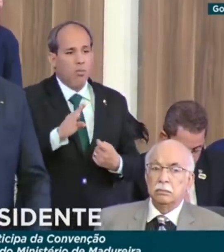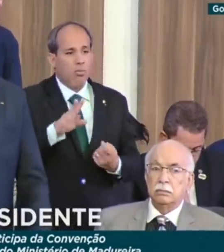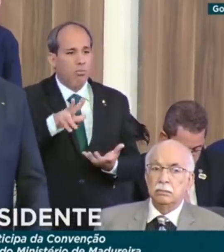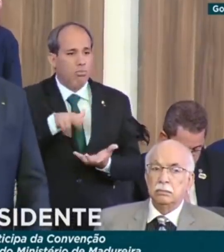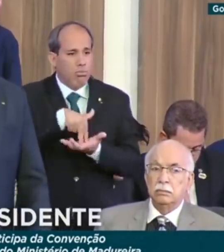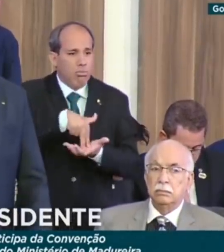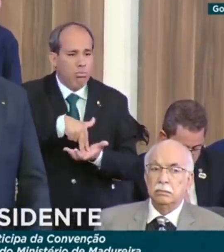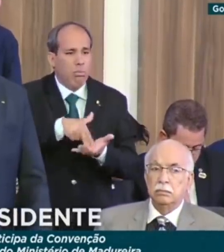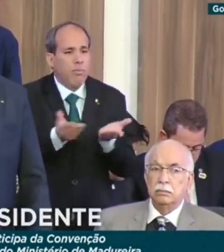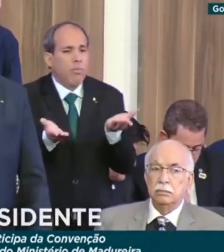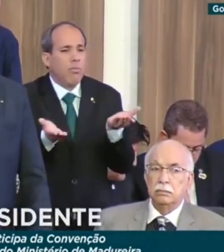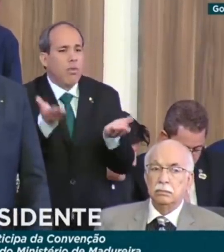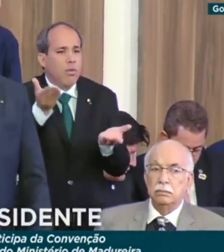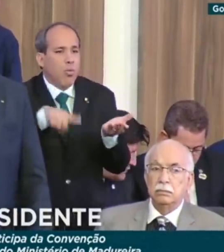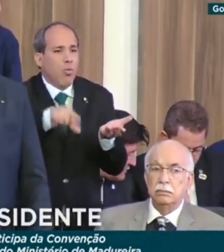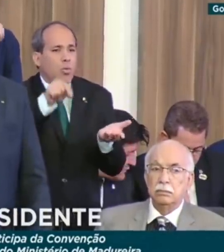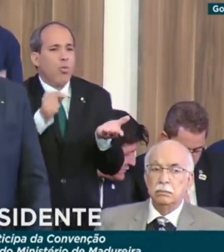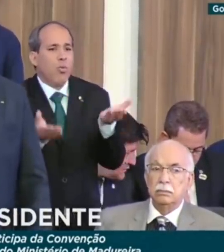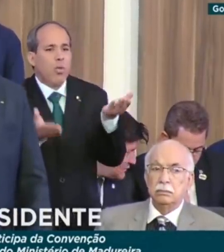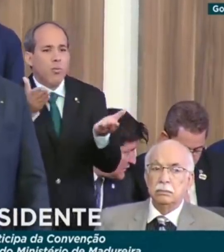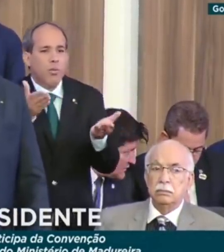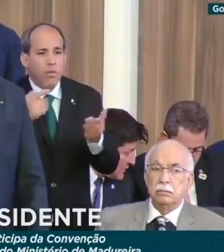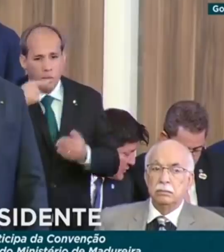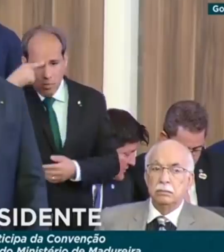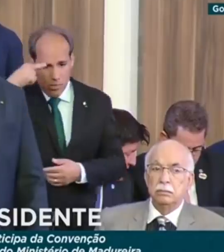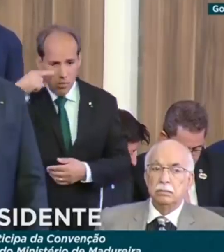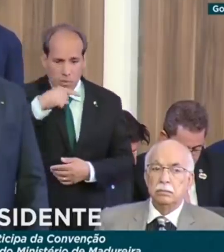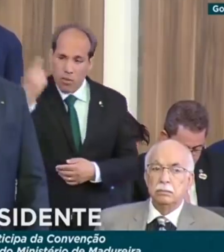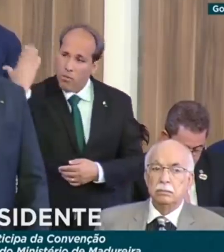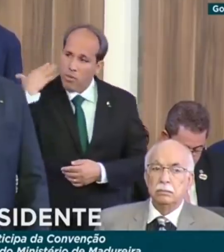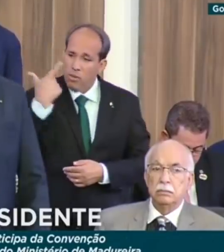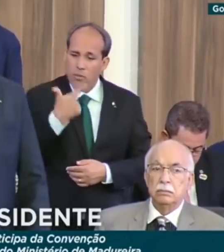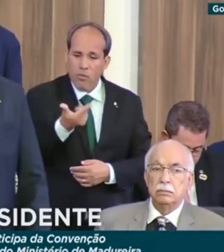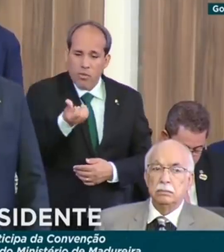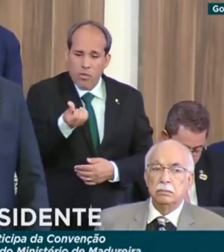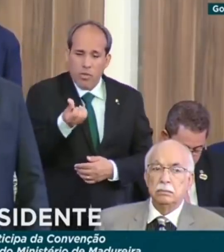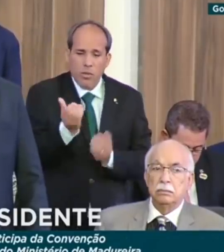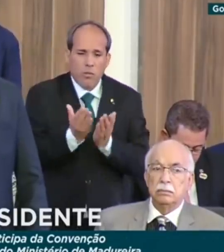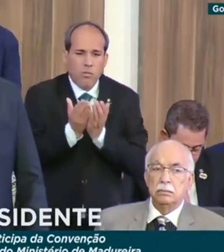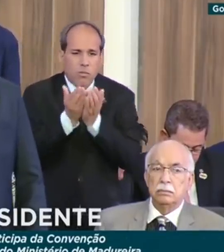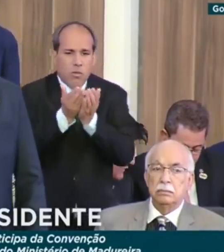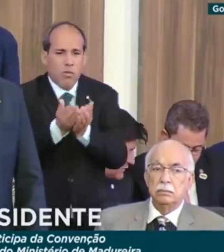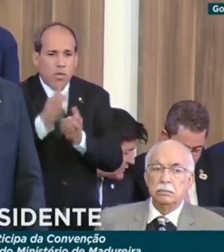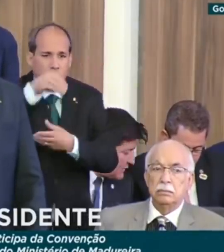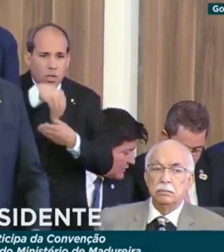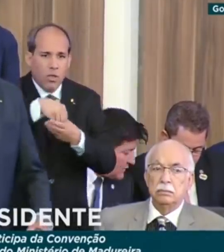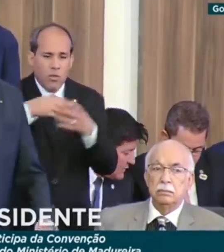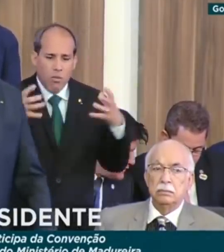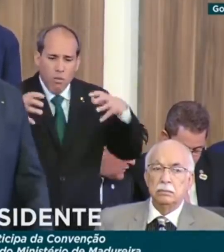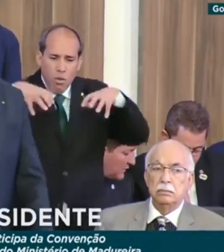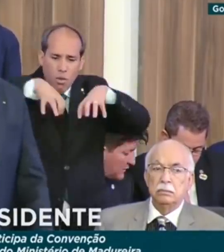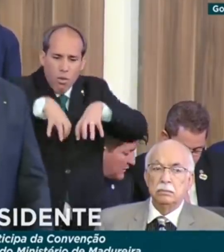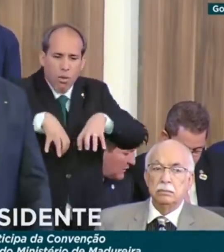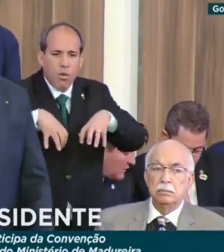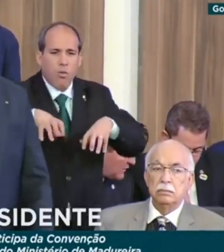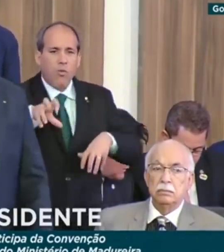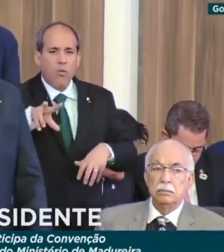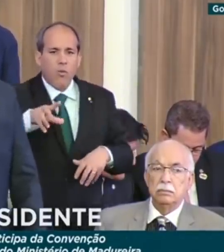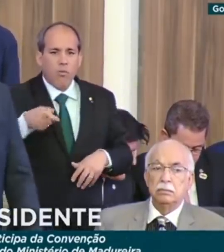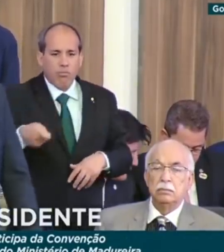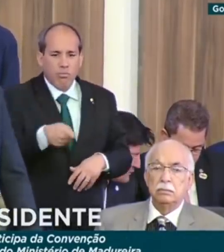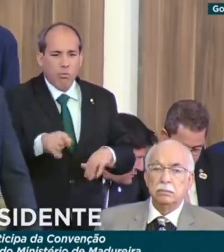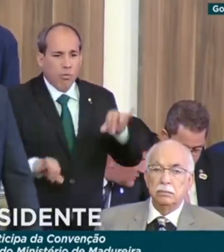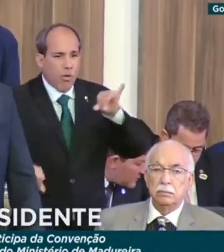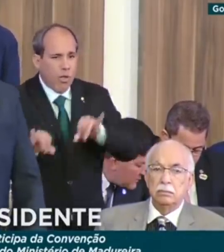Na semana passada, 26 navios com fertilizantes, vindos da Rússia e Bielorrússia, aportaram no Brasil.